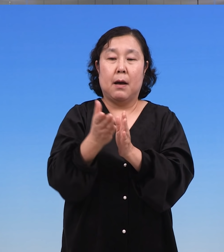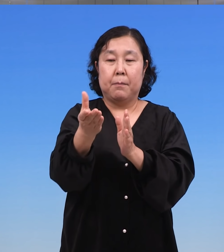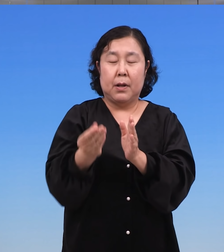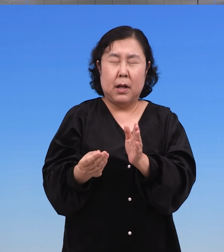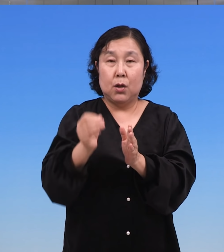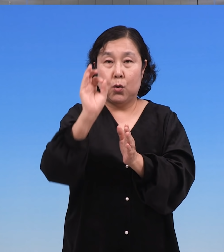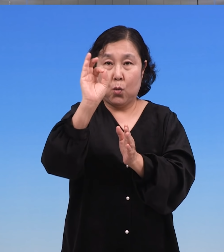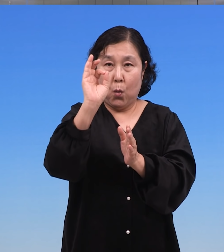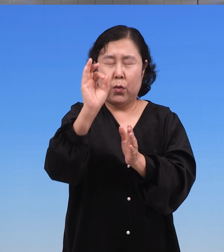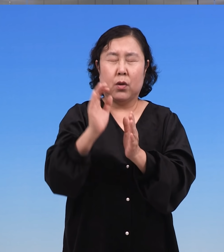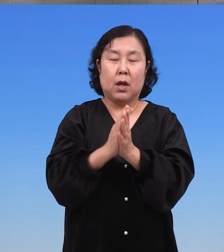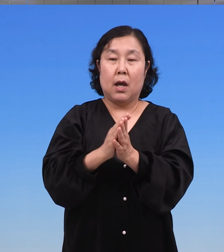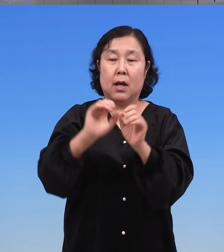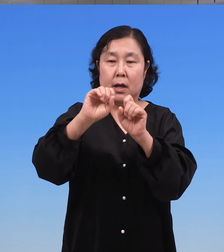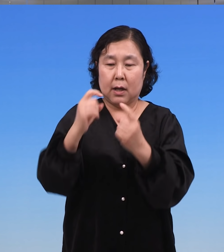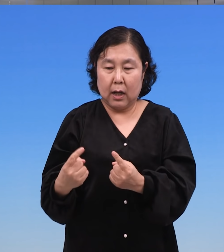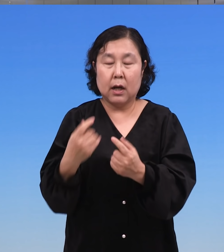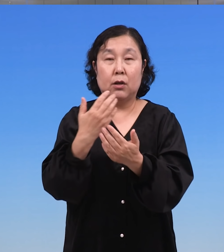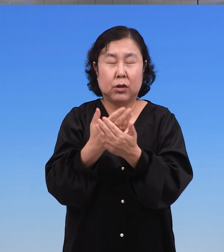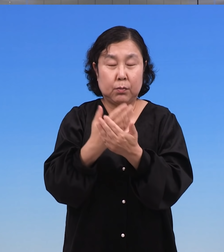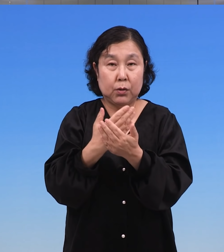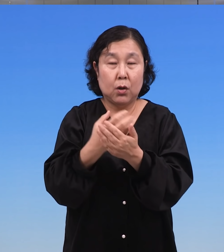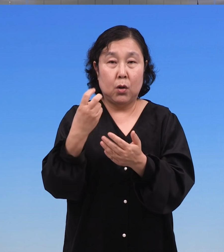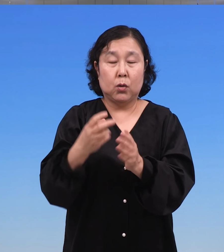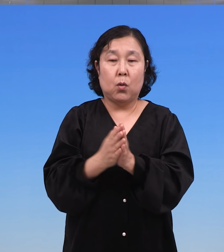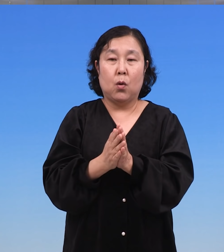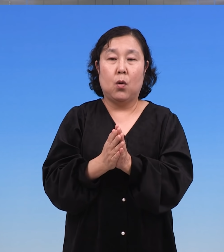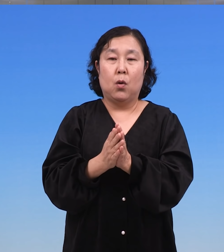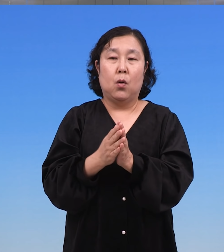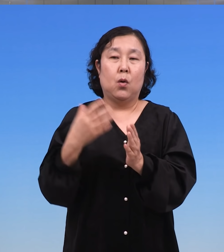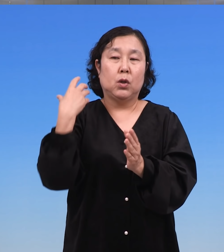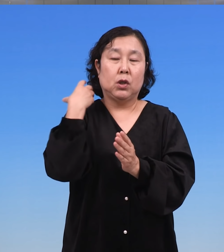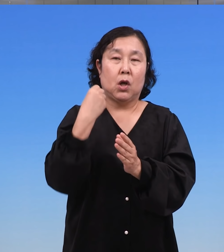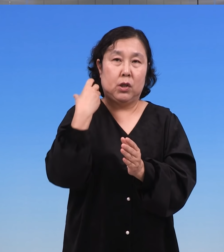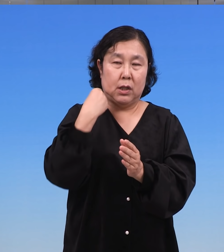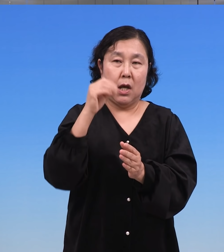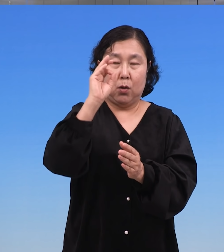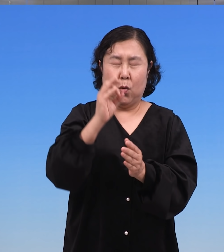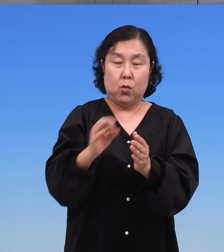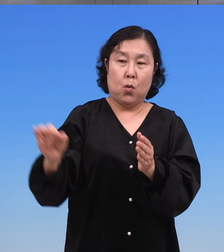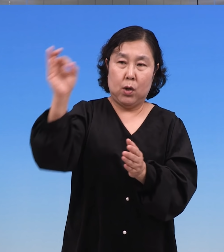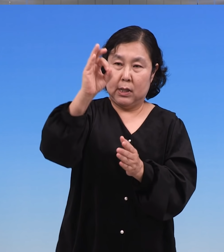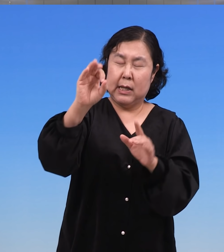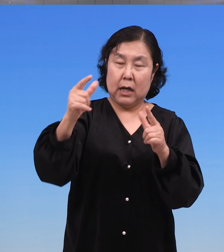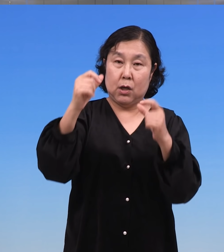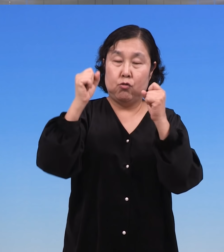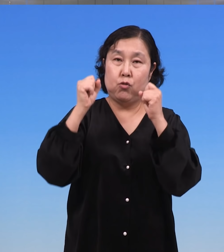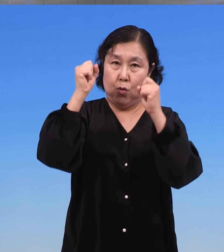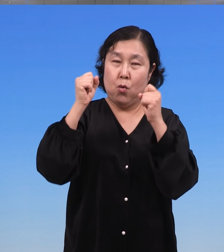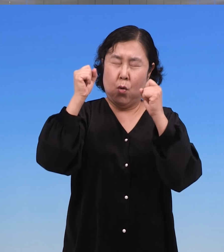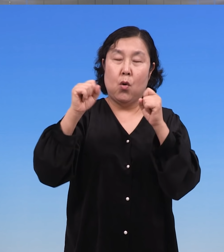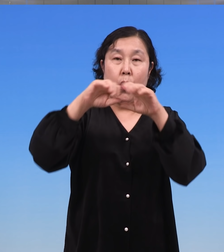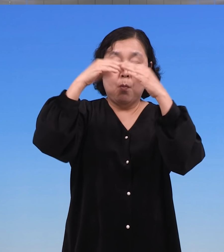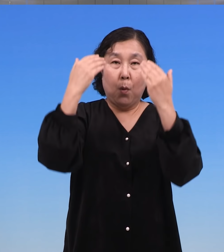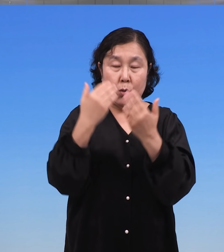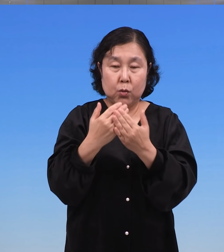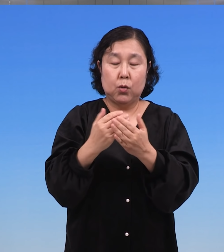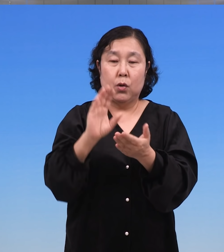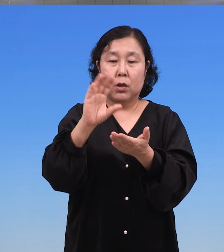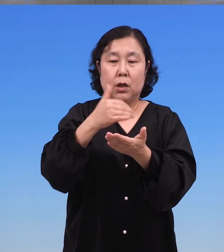동참해 주시기를 눈물로 호소합니다. 그리고 또 아울러 전세금 올리지 않기 운동, 이런 것들이 전부 우리